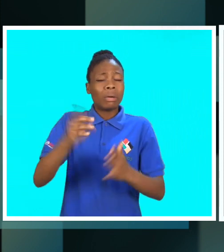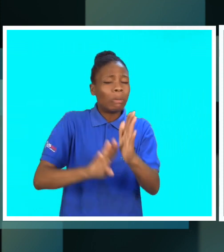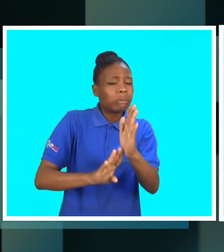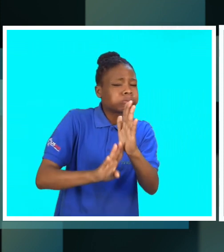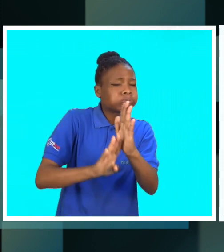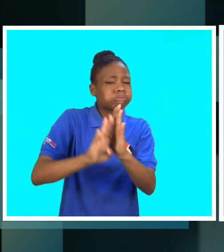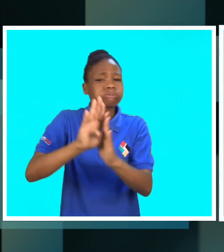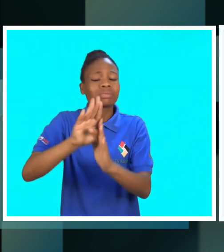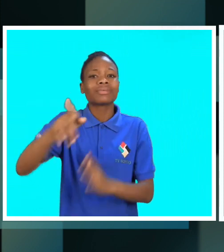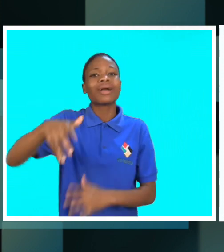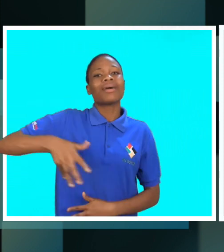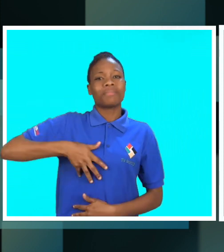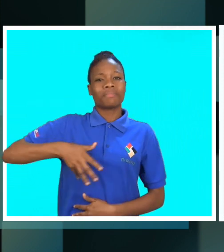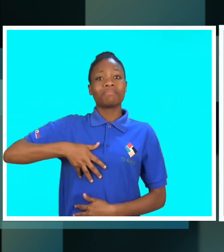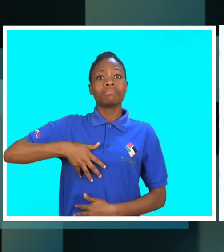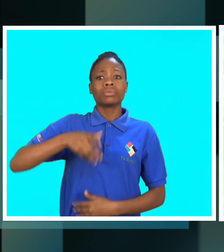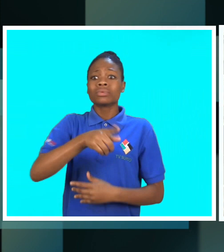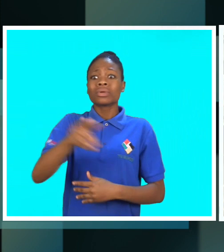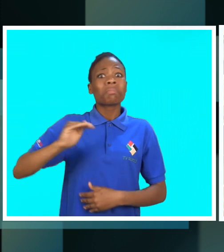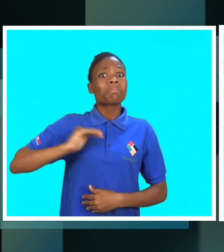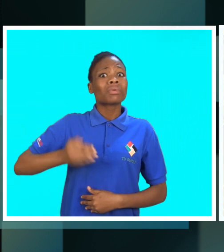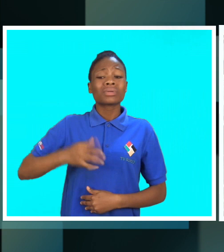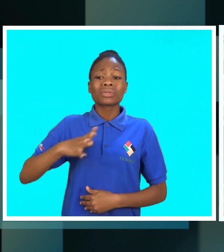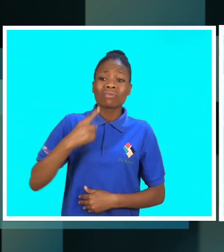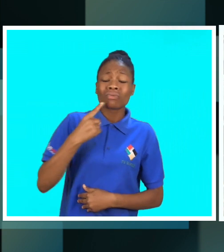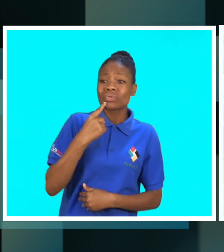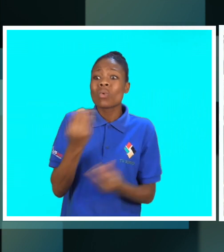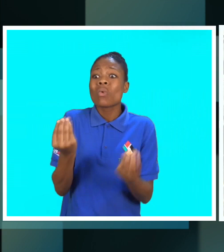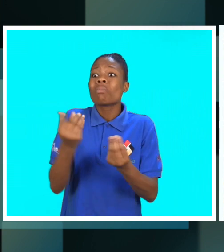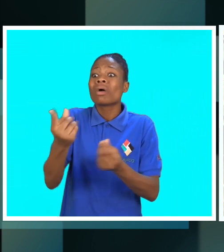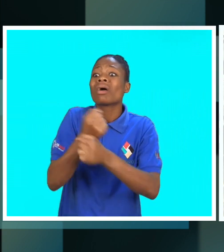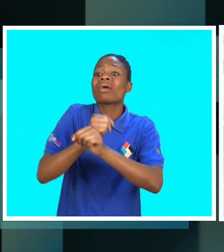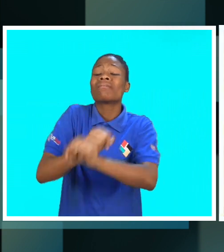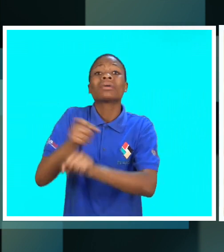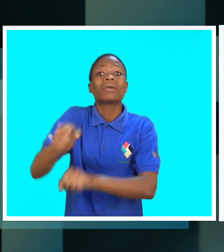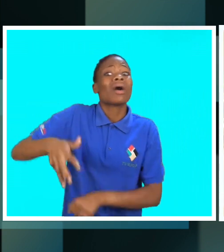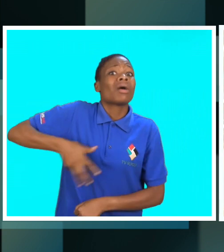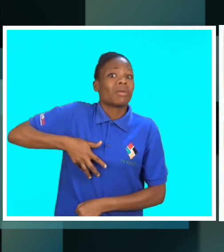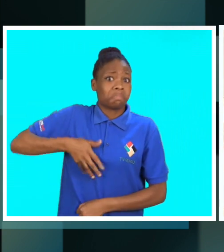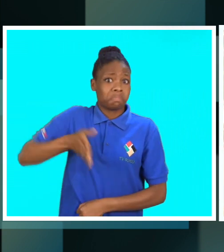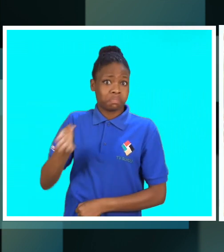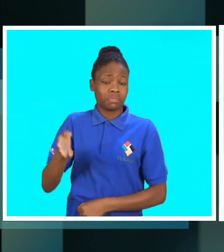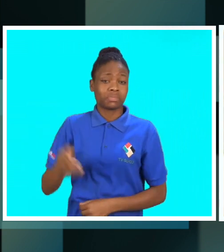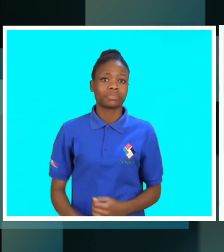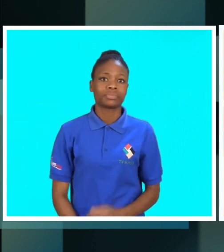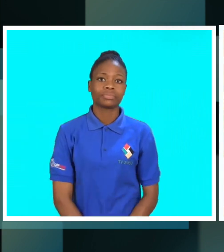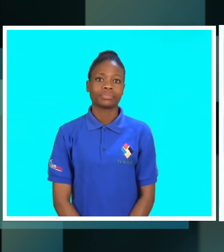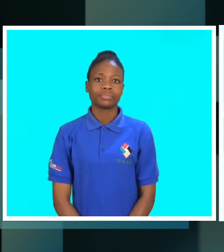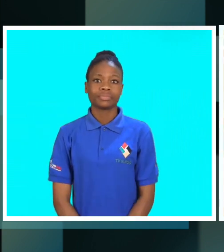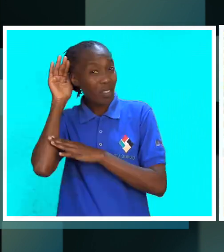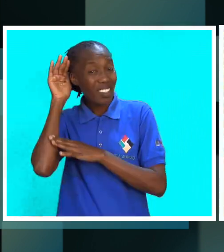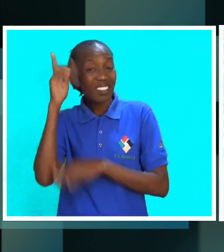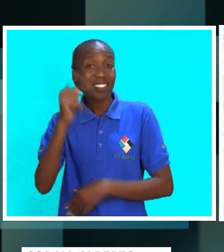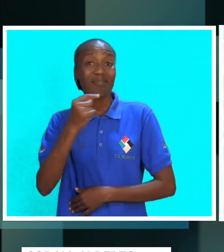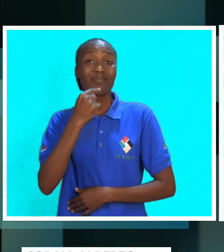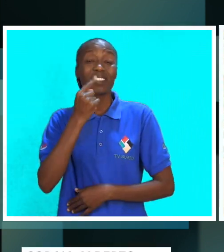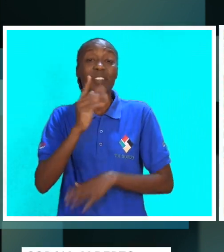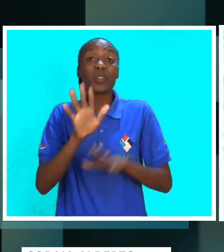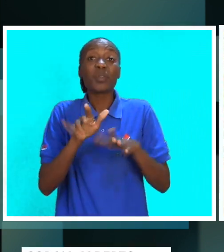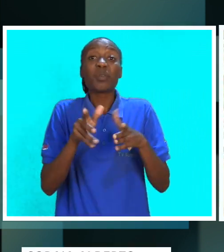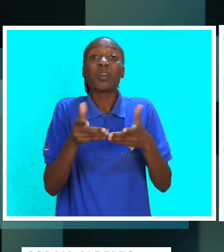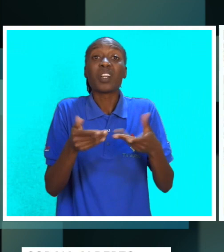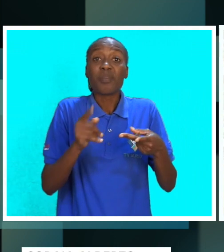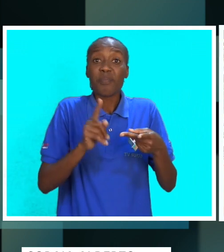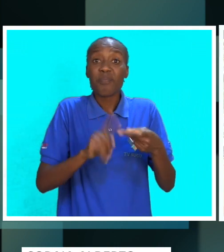haja a tendência dos casos aumentarem, algumas mulheres ainda têm dúvidas em relação aos métodos de prevenção. E a dizer